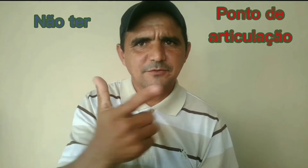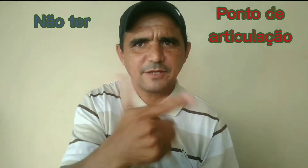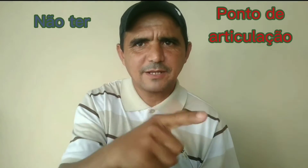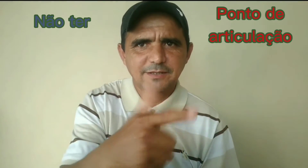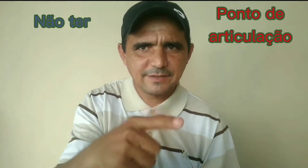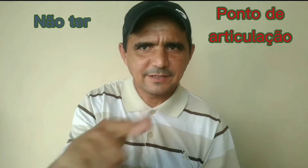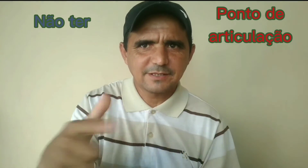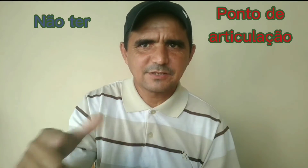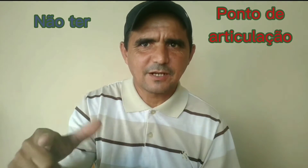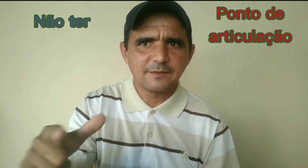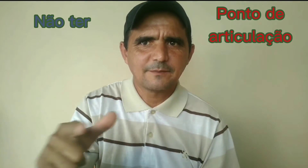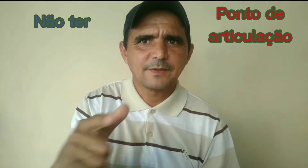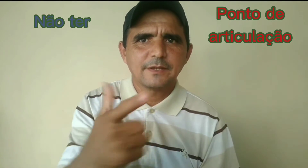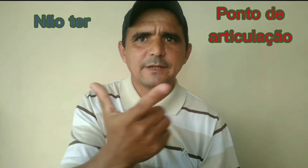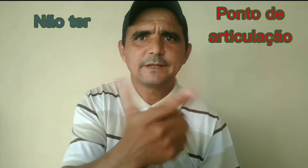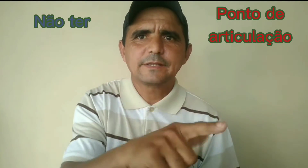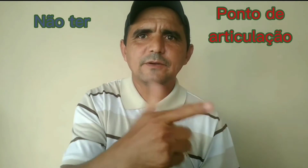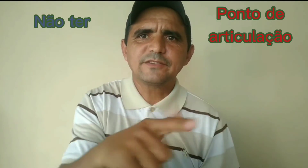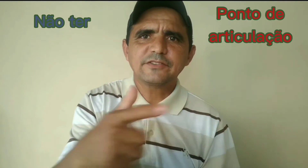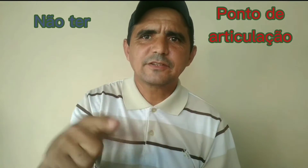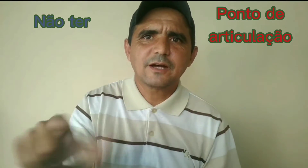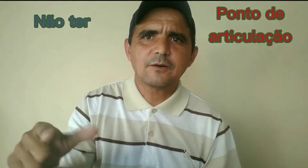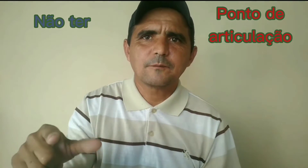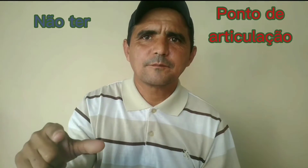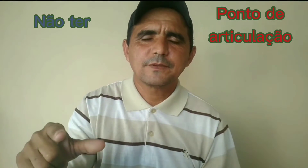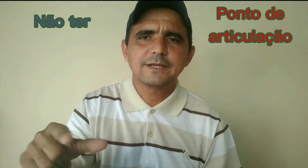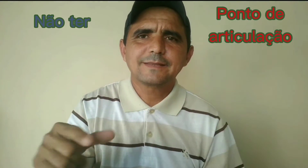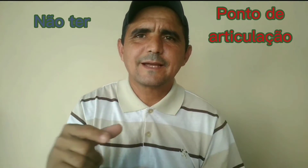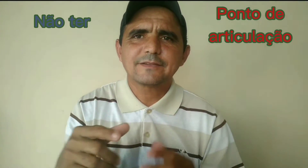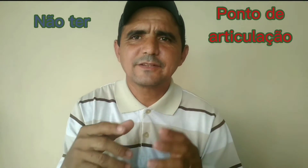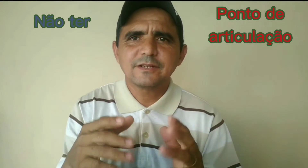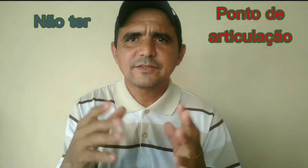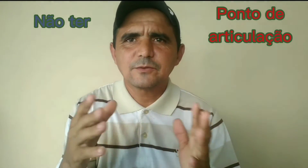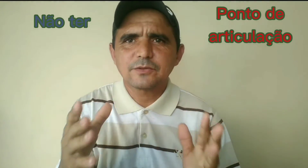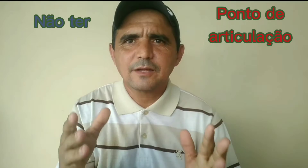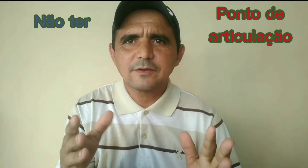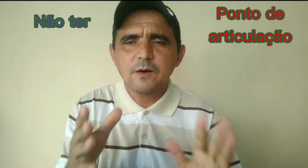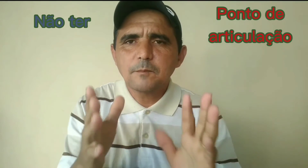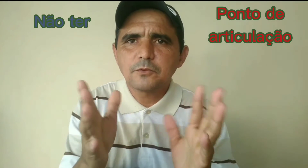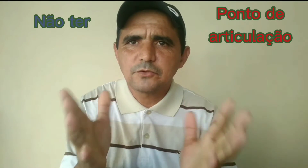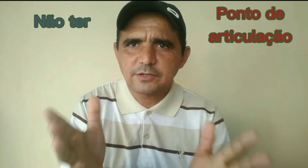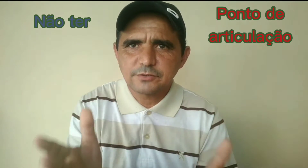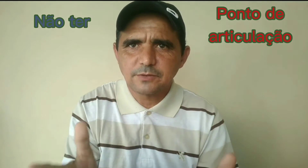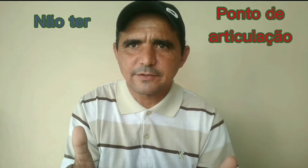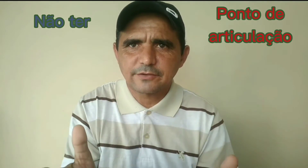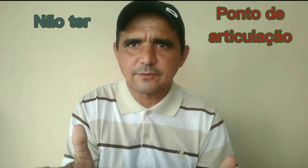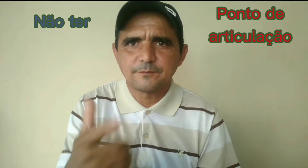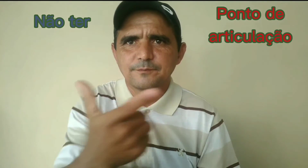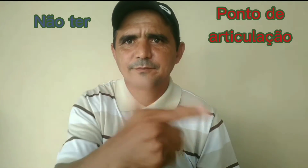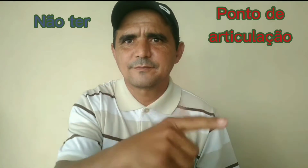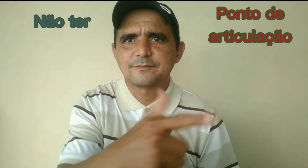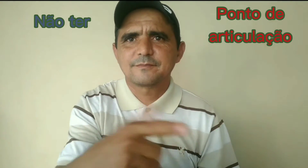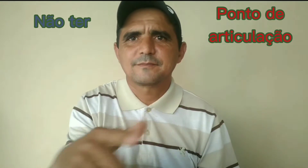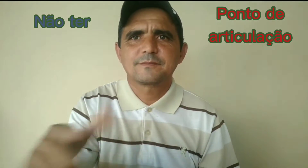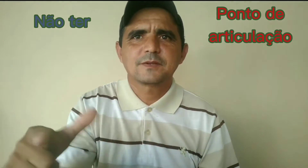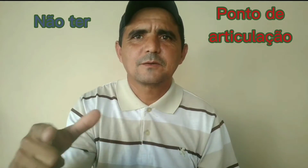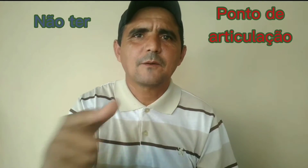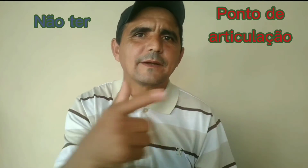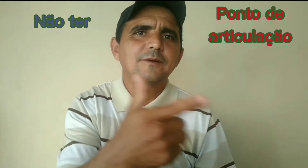de falar dele aqui já. Então esse sinal, ele está sendo executado em qual ponto de articulação? Qual é o